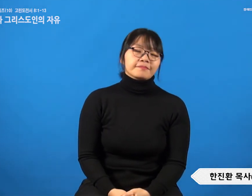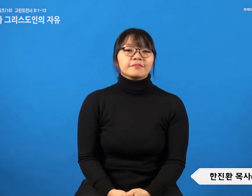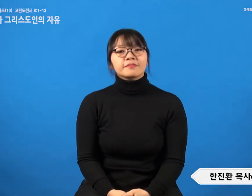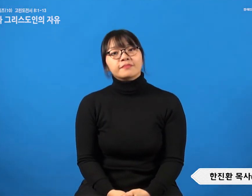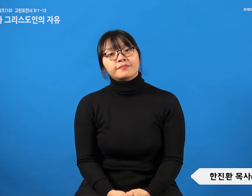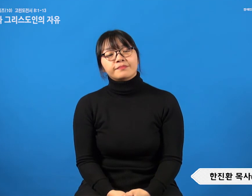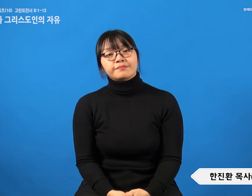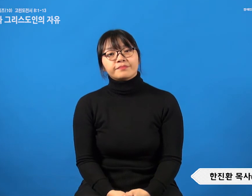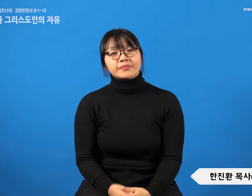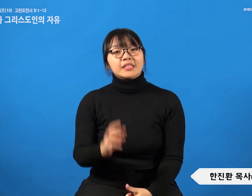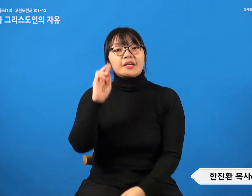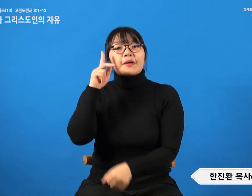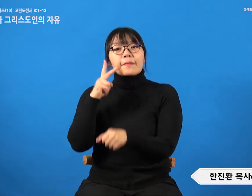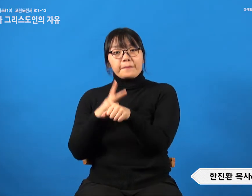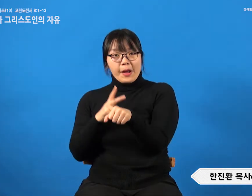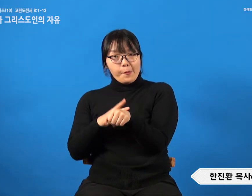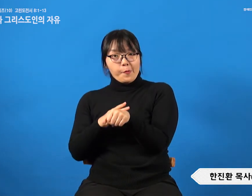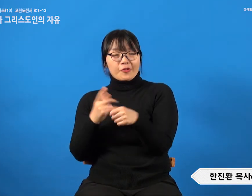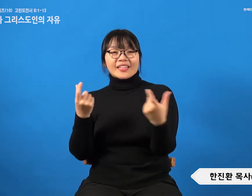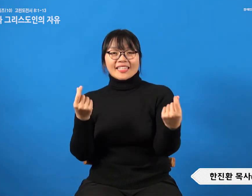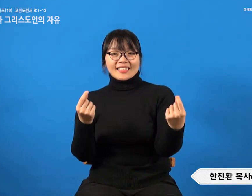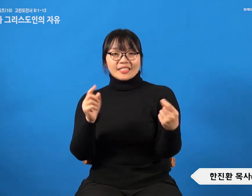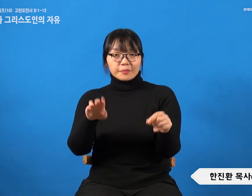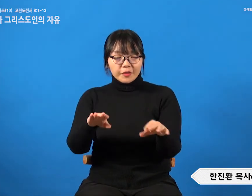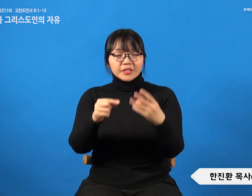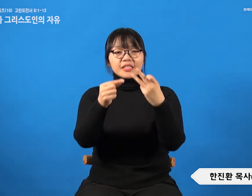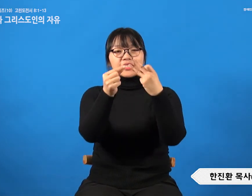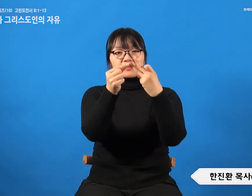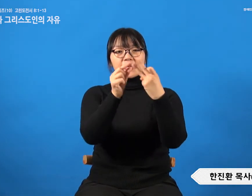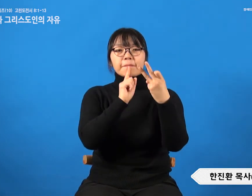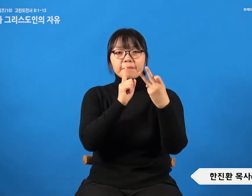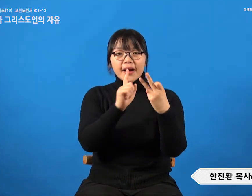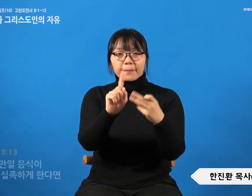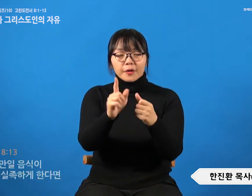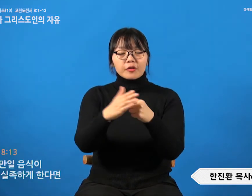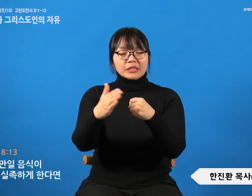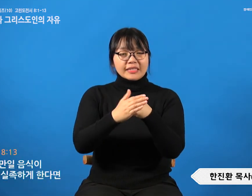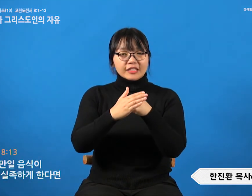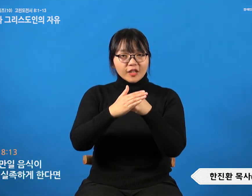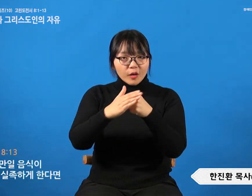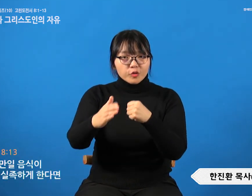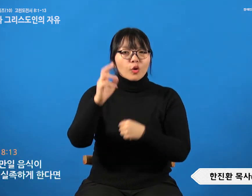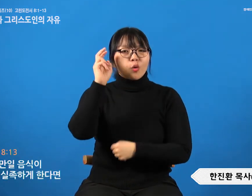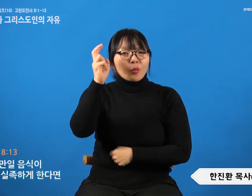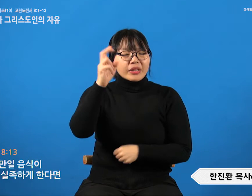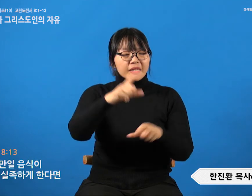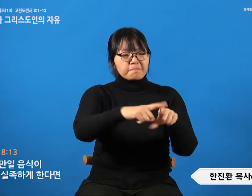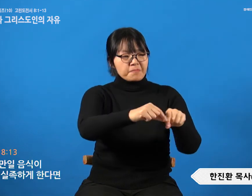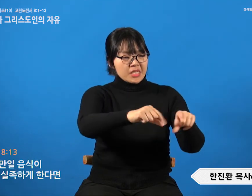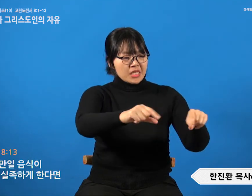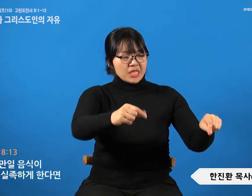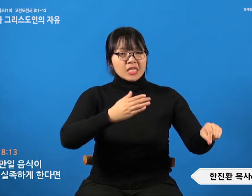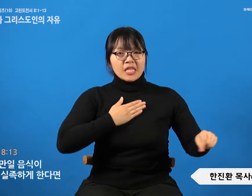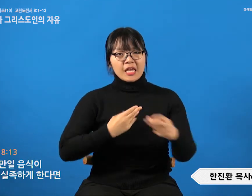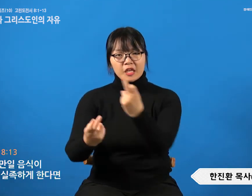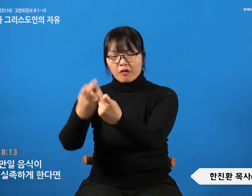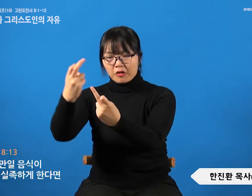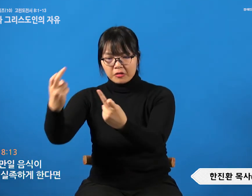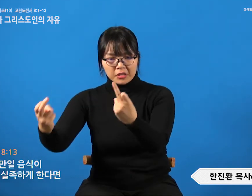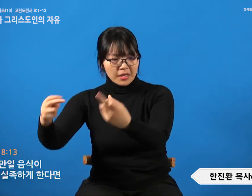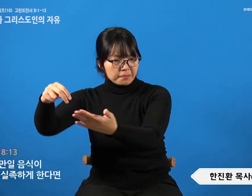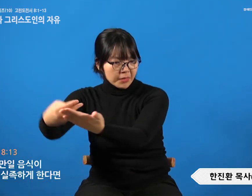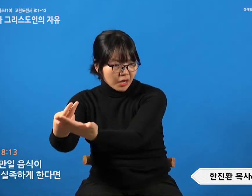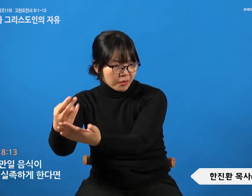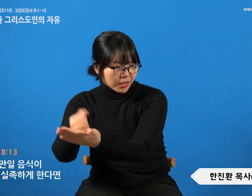것이 좋습니다. 바울 사도가 그렇게 했습니다. 13절에 그러므로 만일 음식이 내 형제로